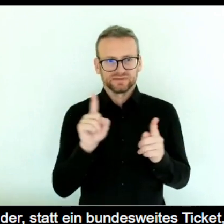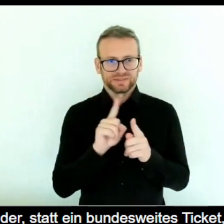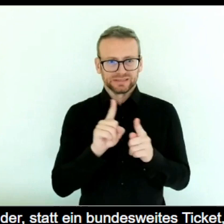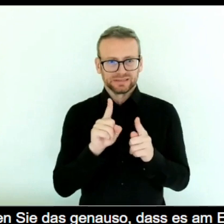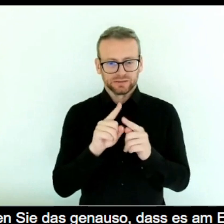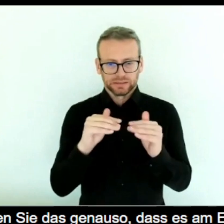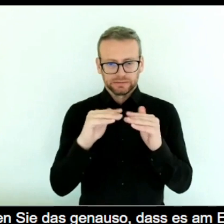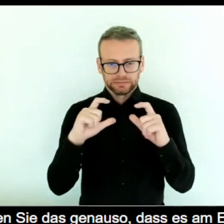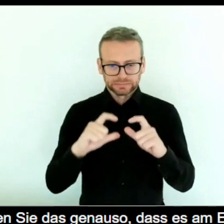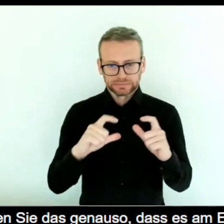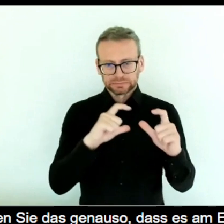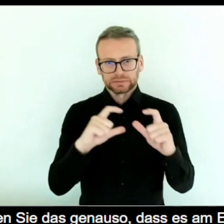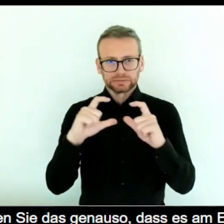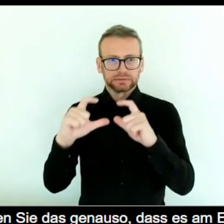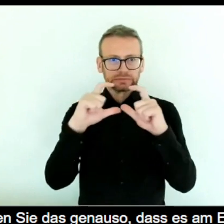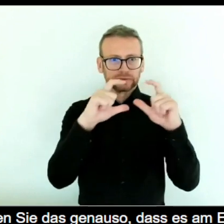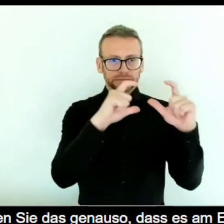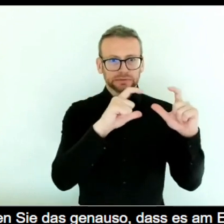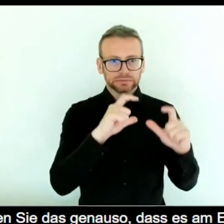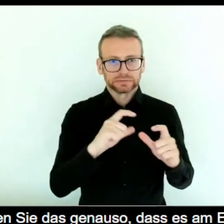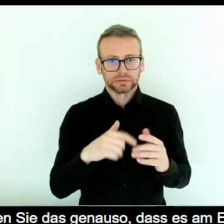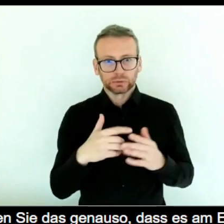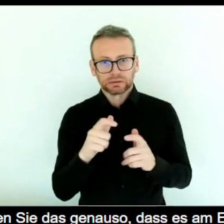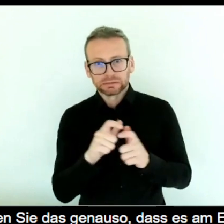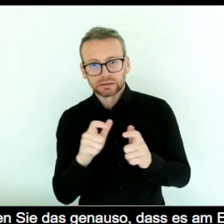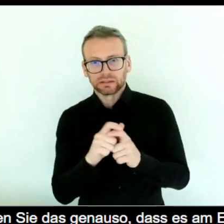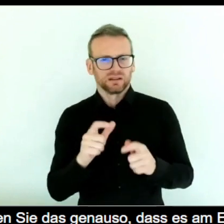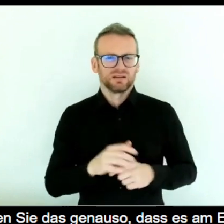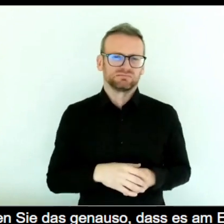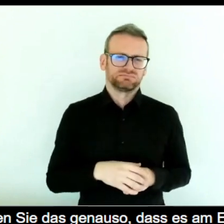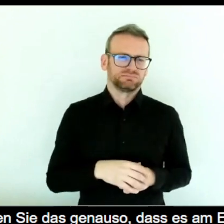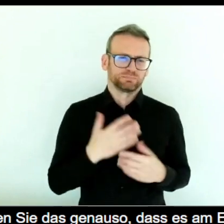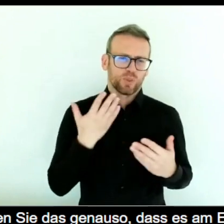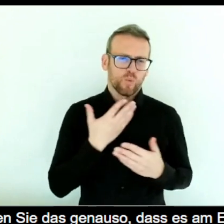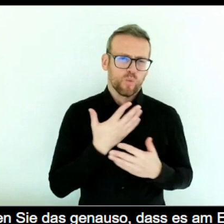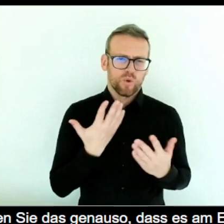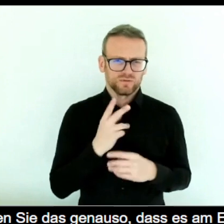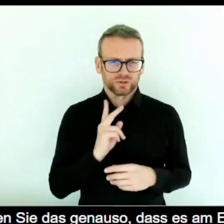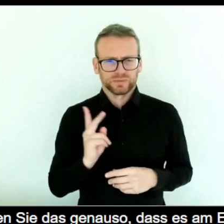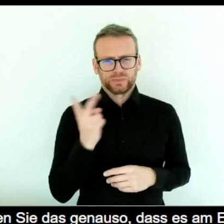Und darum kann ich jetzt nur sagen, die Fragen gehören jetzt schnellstmöglich geklärt. Und dann bringen wir das Ding auf den Weg.